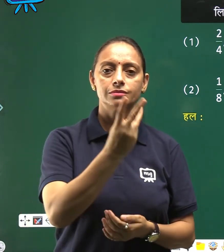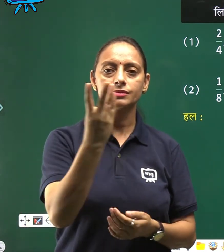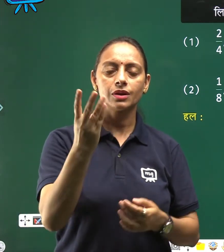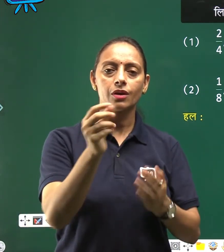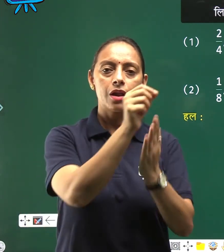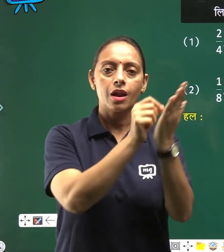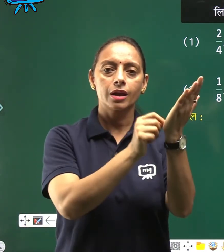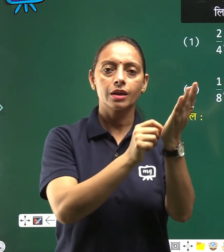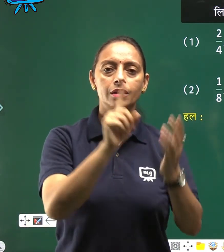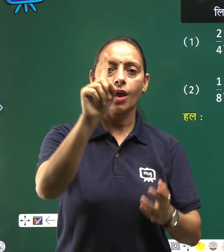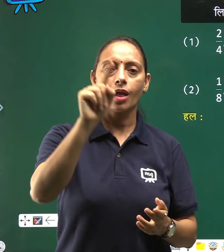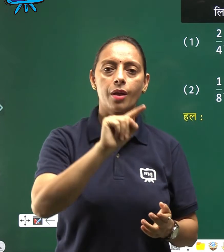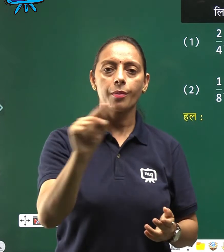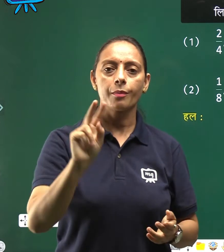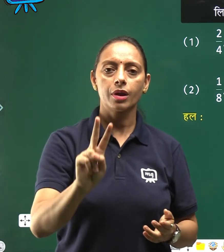निम्नलिखित भिन्नों को